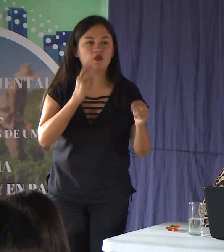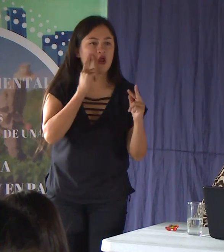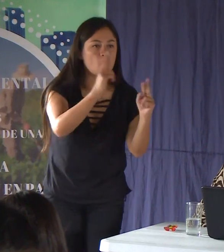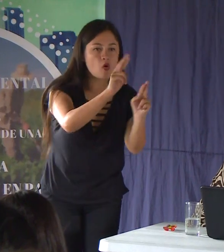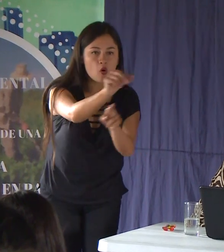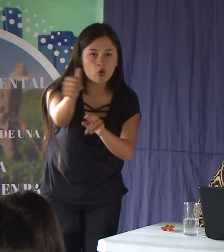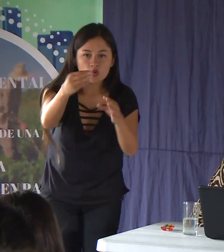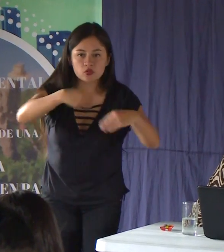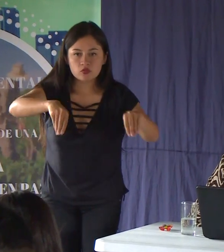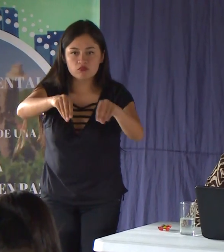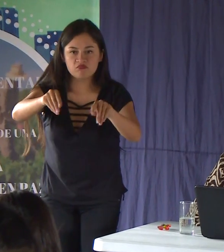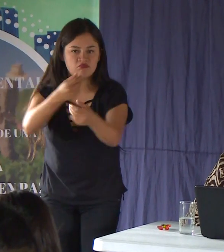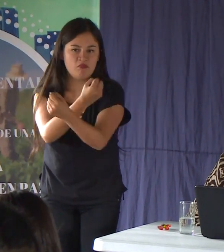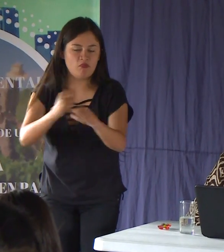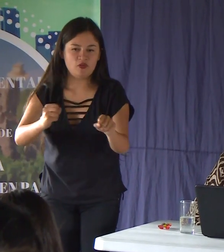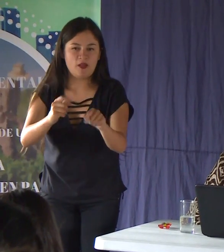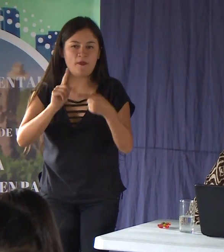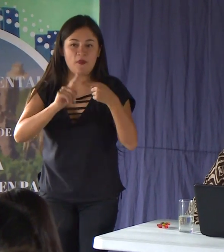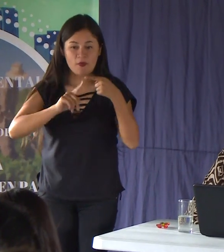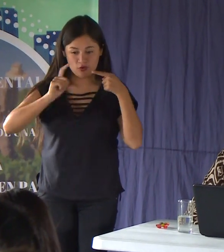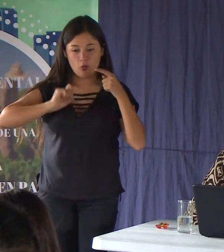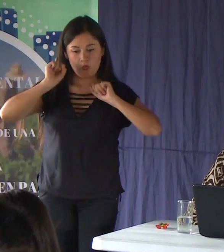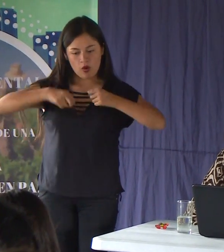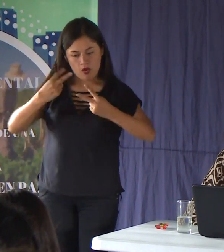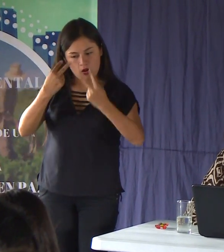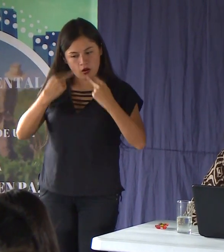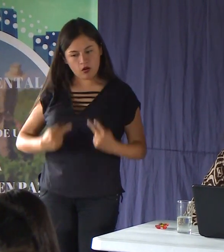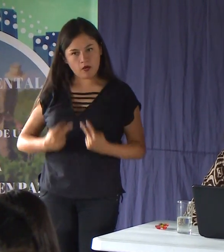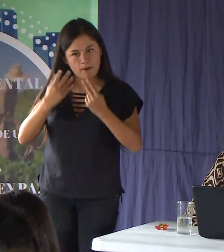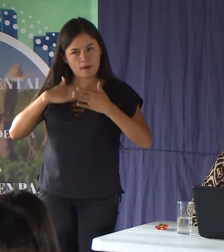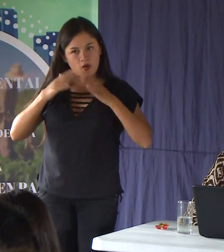efectivamente aquel otro territorio en el que habitamos.